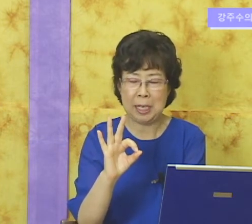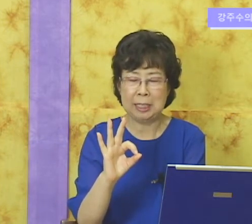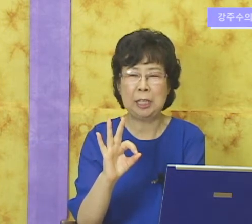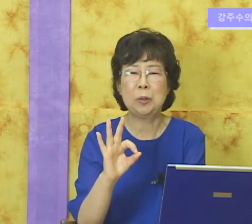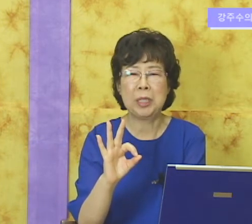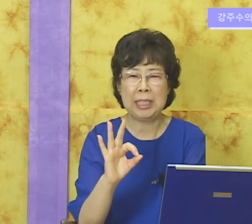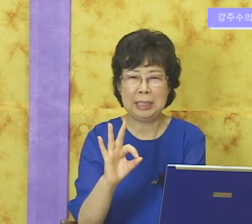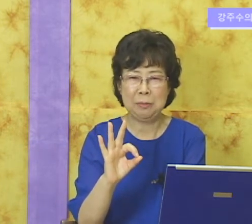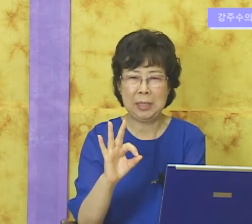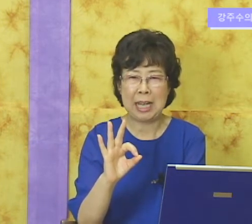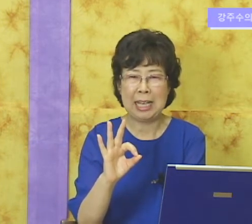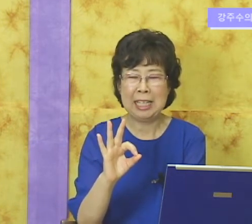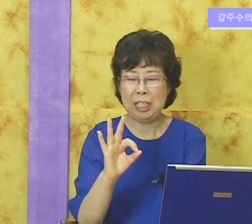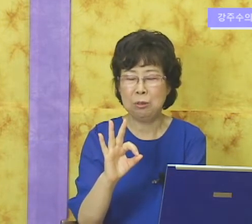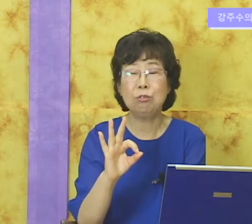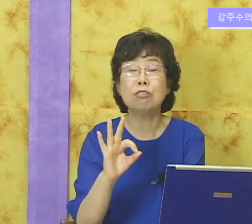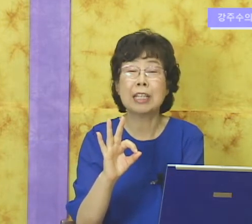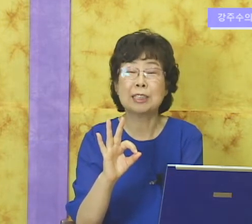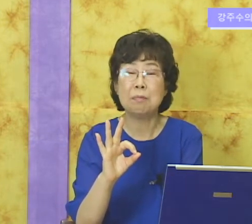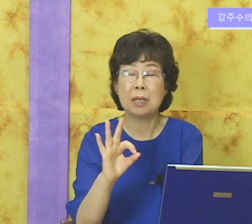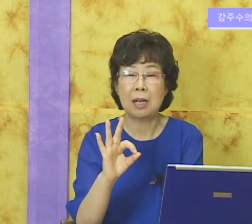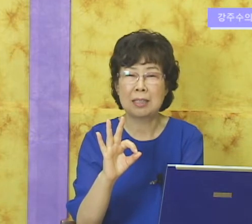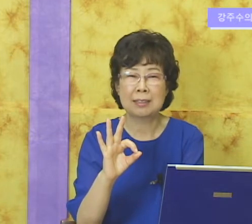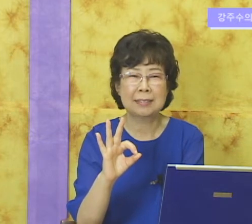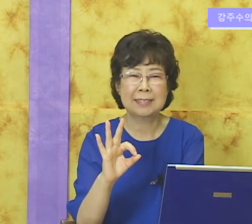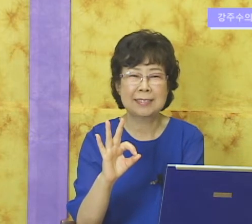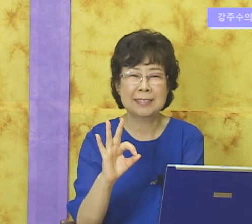표현되는 대통령이 있습니다. 이분 누구겠습니까?